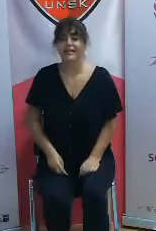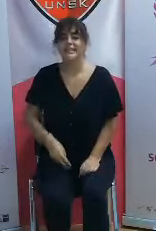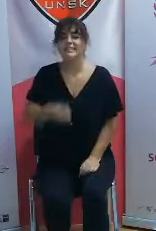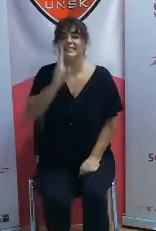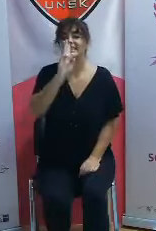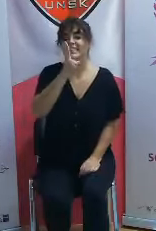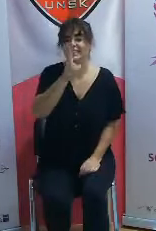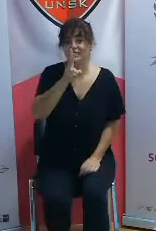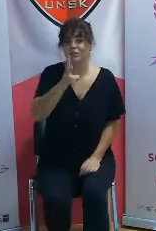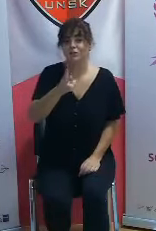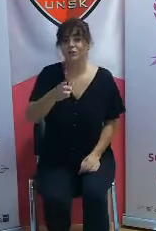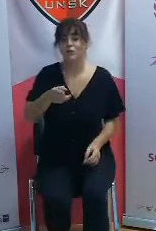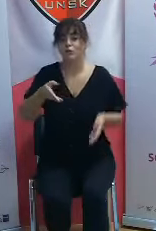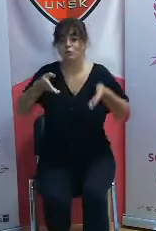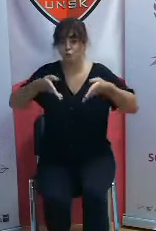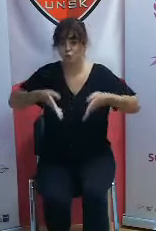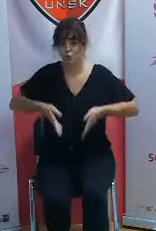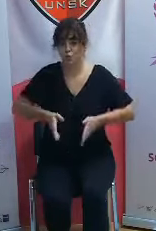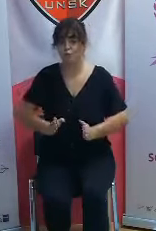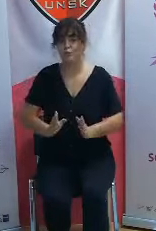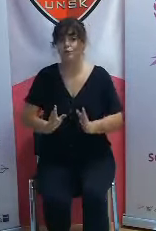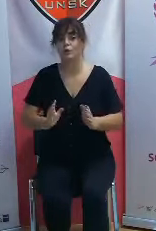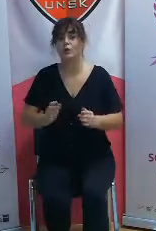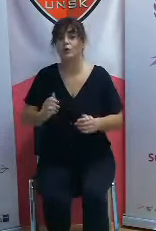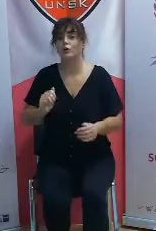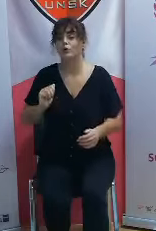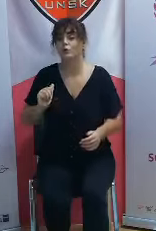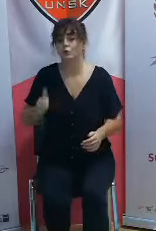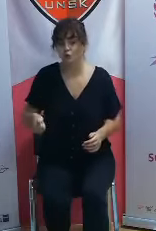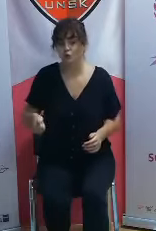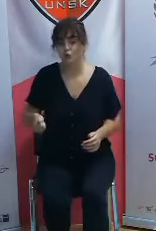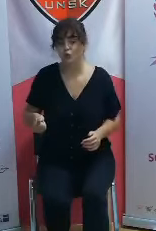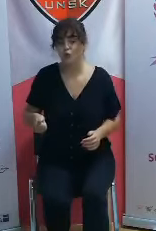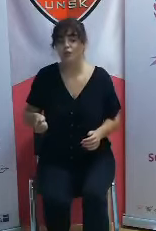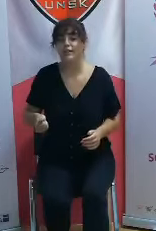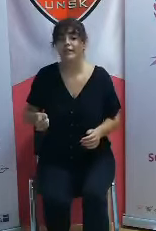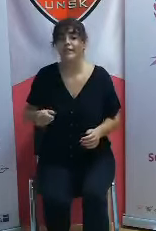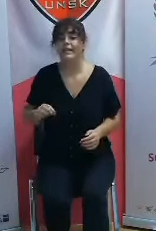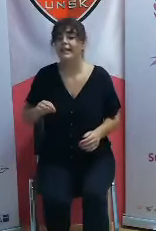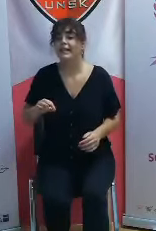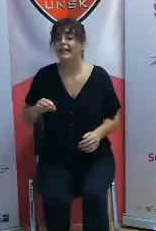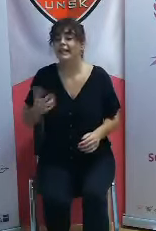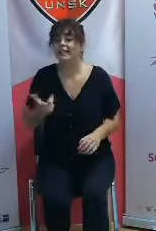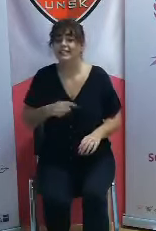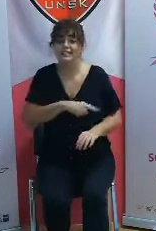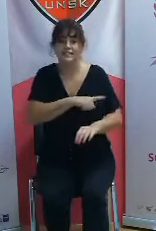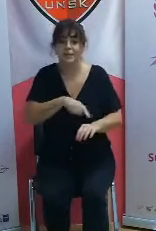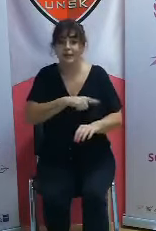Senin doğum günün ne zaman?